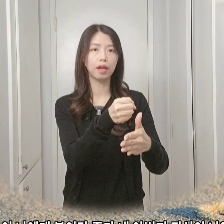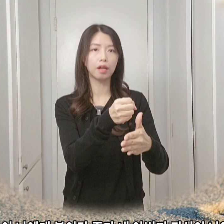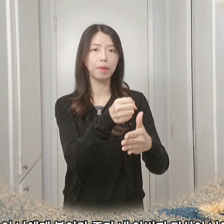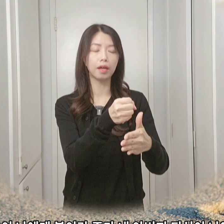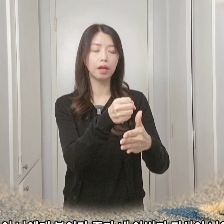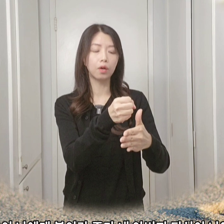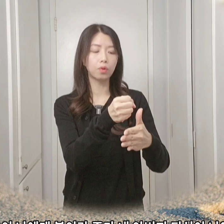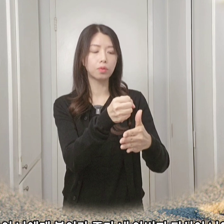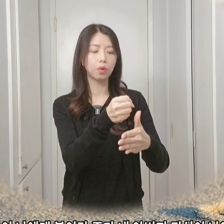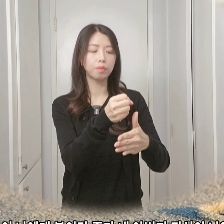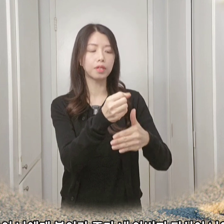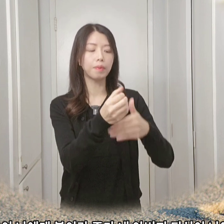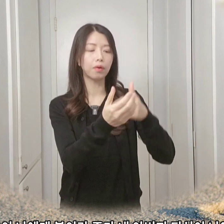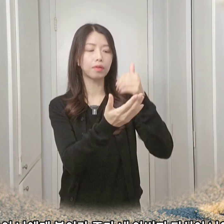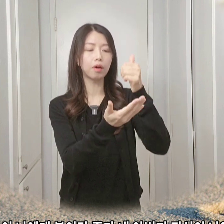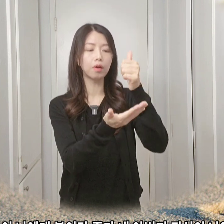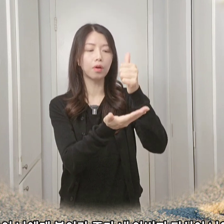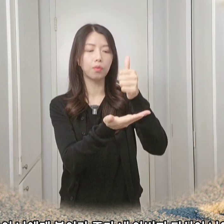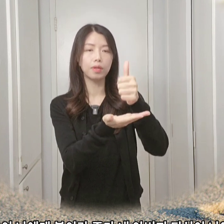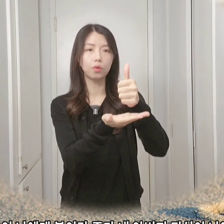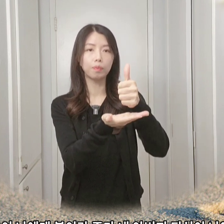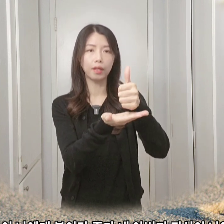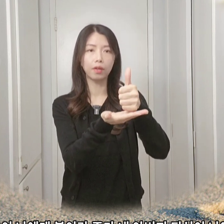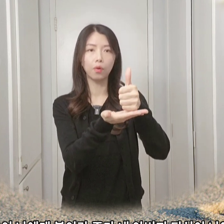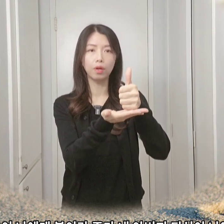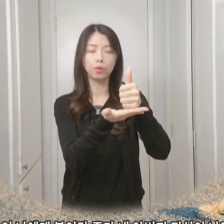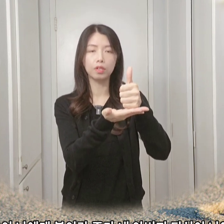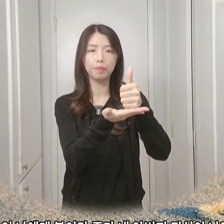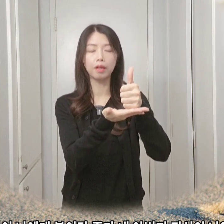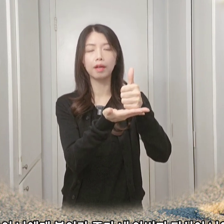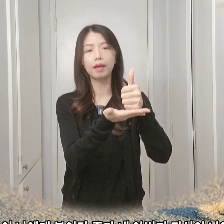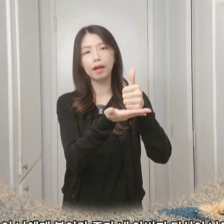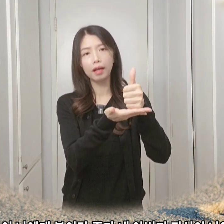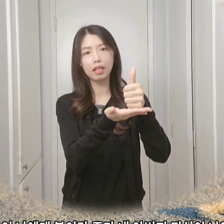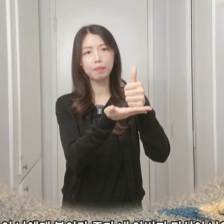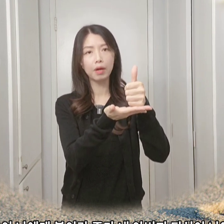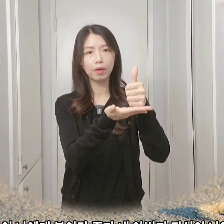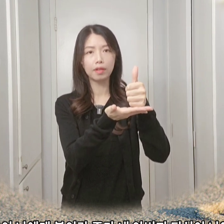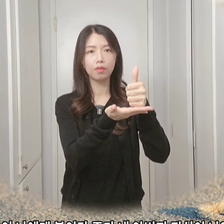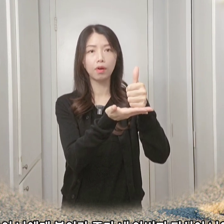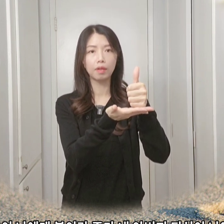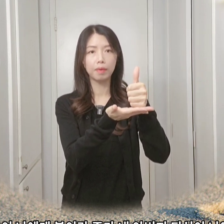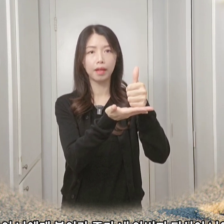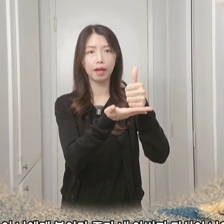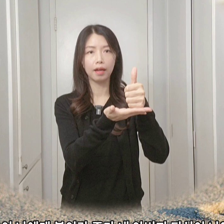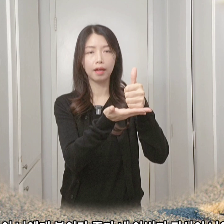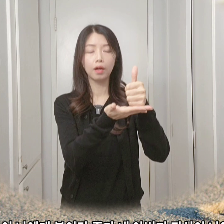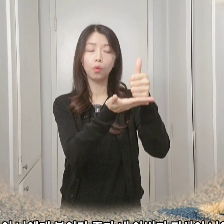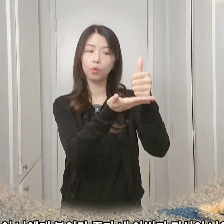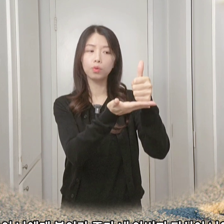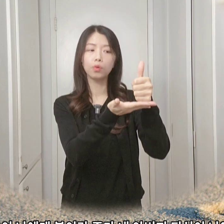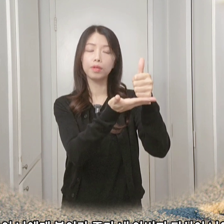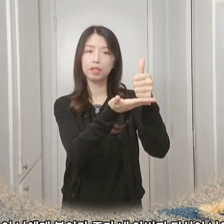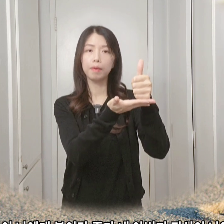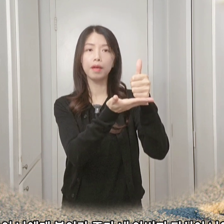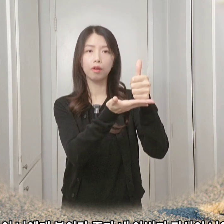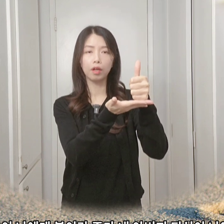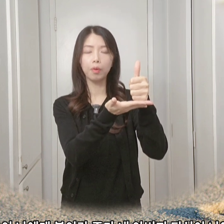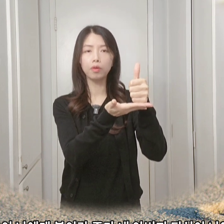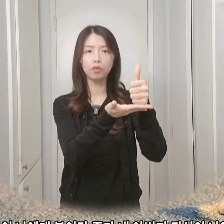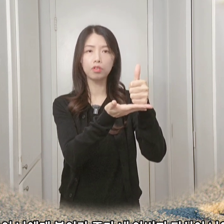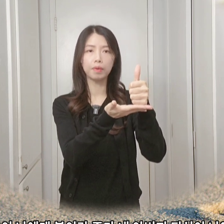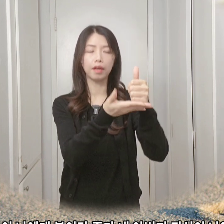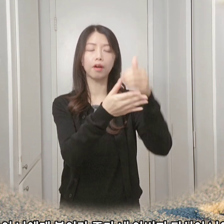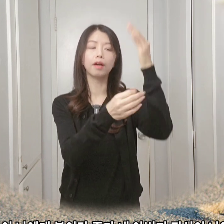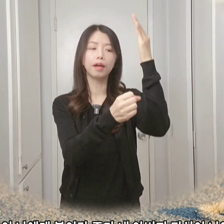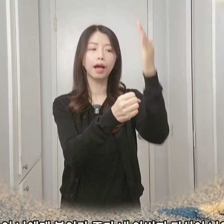내려오신 다음에 오른손 엄지를 바꿔서 왼손 바닥에 올려놓으시면 하나님이라고 한 뜻의 수어가 됩니다. 오른쪽 윗짐에 이렇게